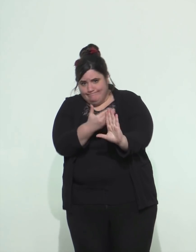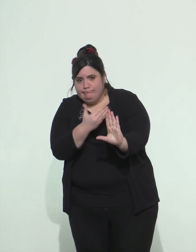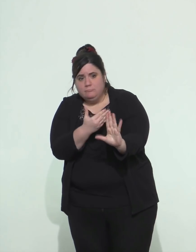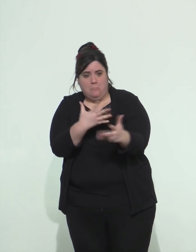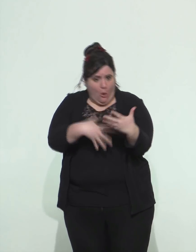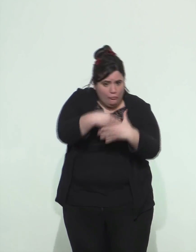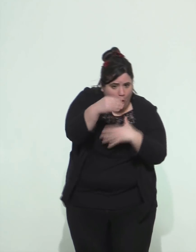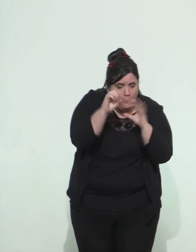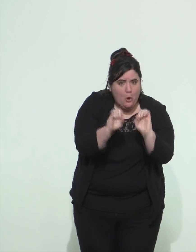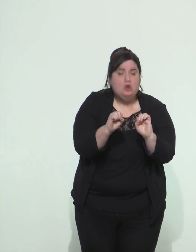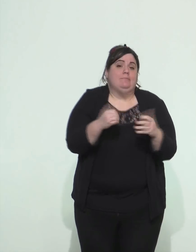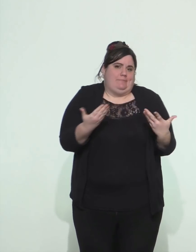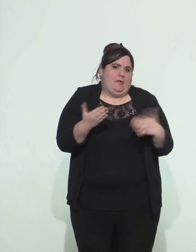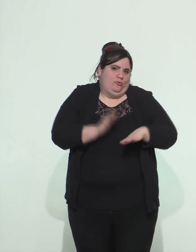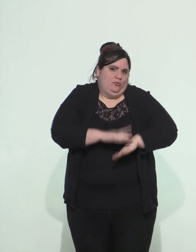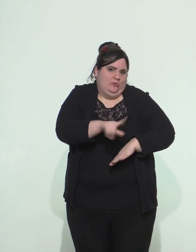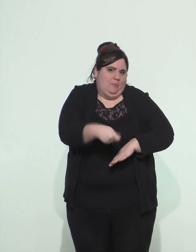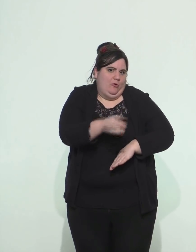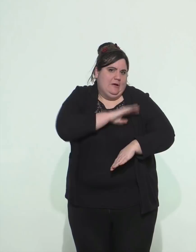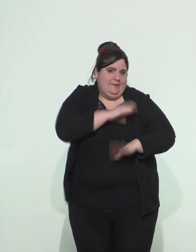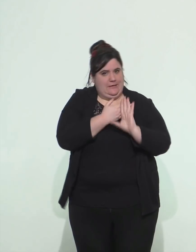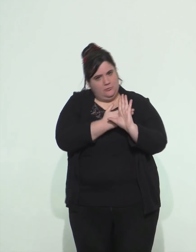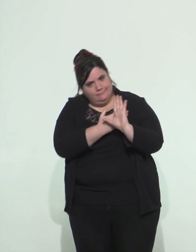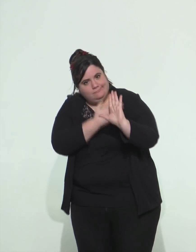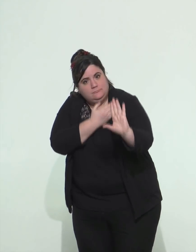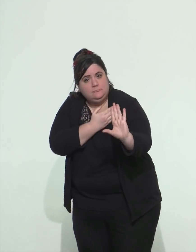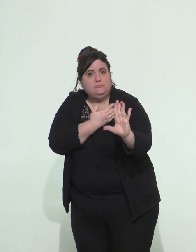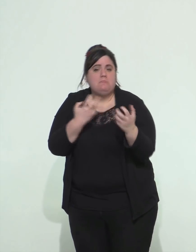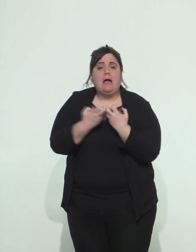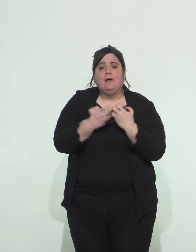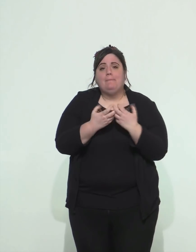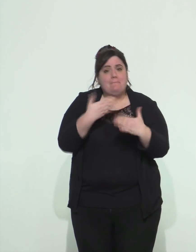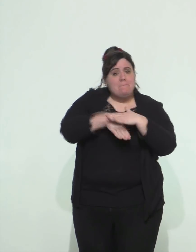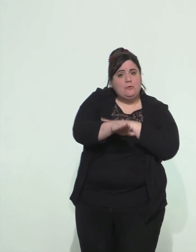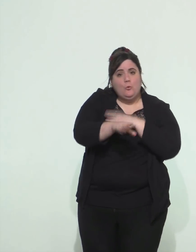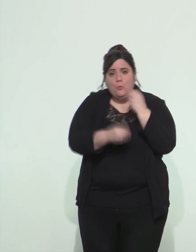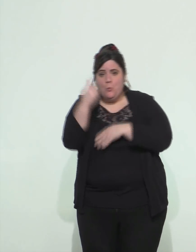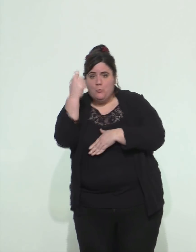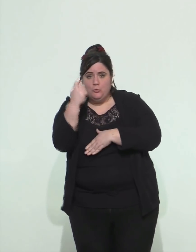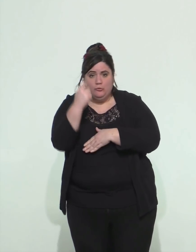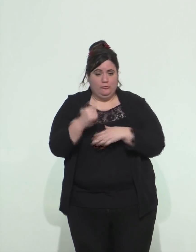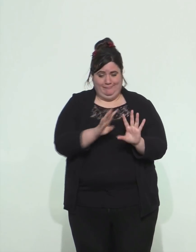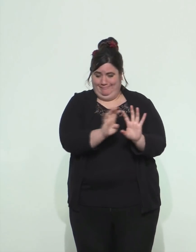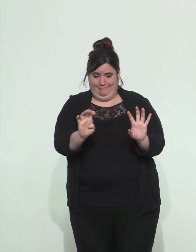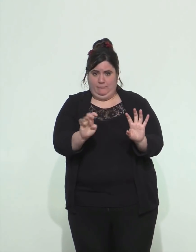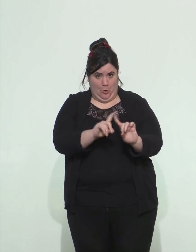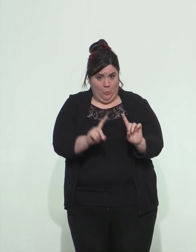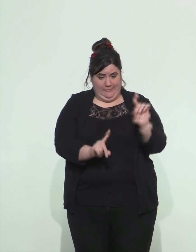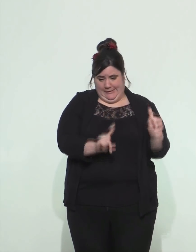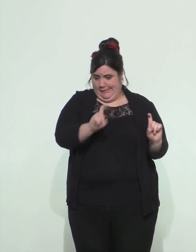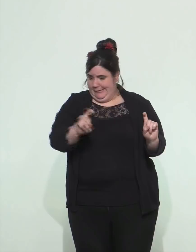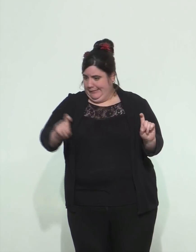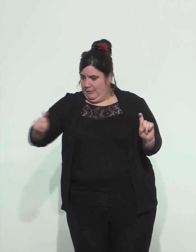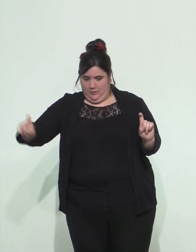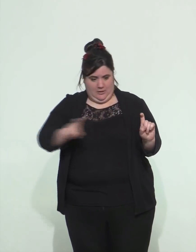mètre. Comment cela pourra-t-il être possible dans le métro ou dans le bus en heure de pointe ? Alors là encore, c'est du bon sens et les Français sont très riches